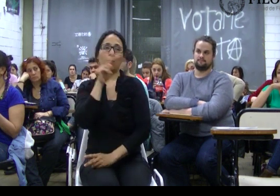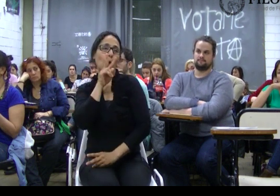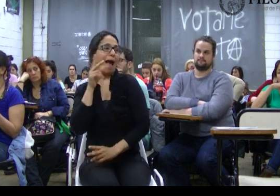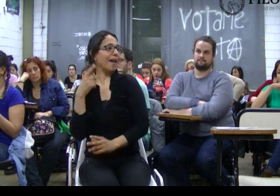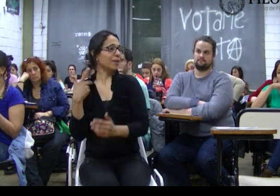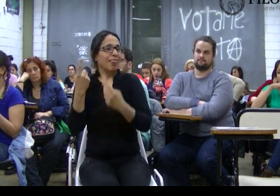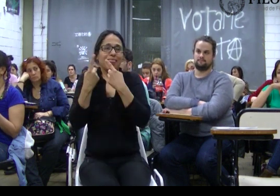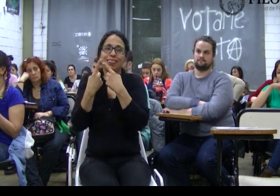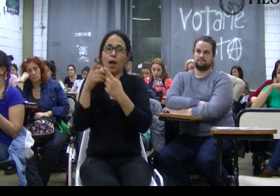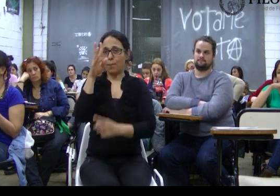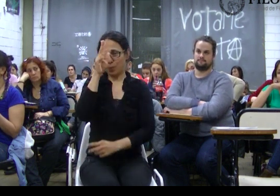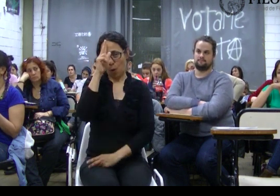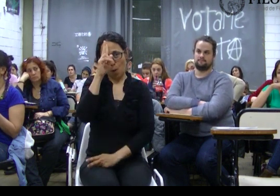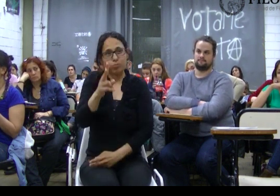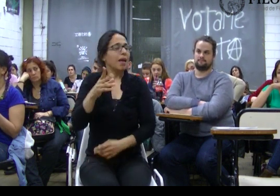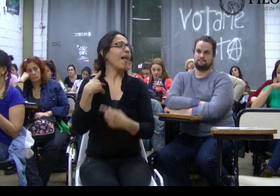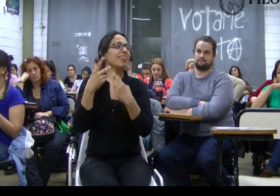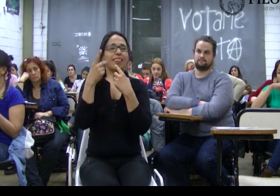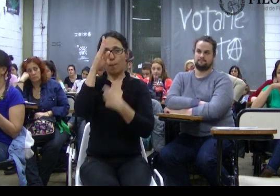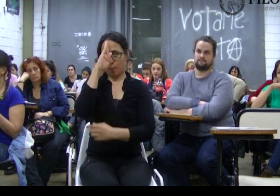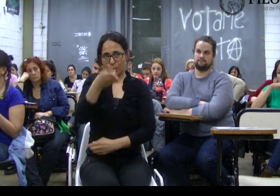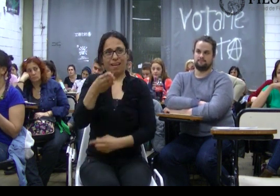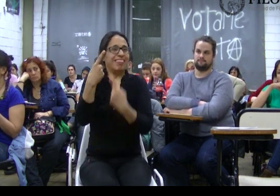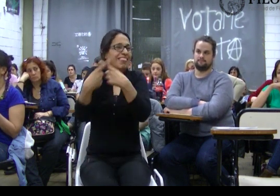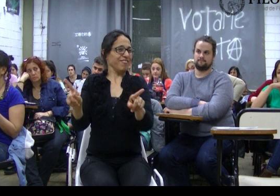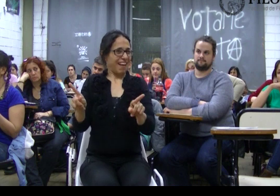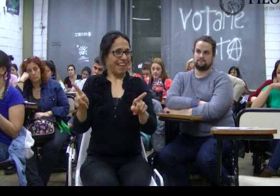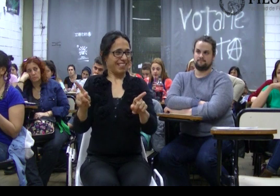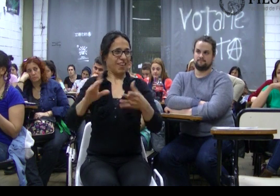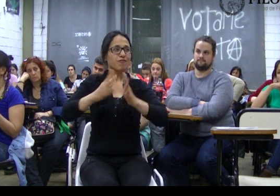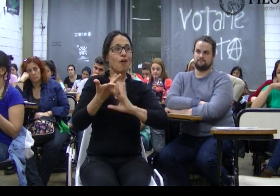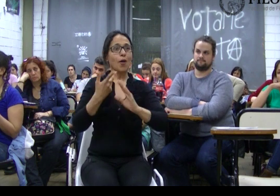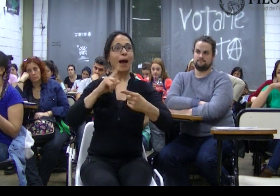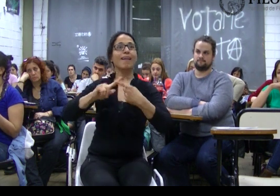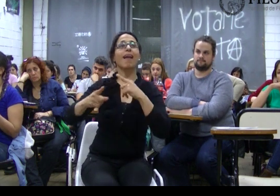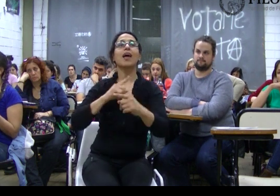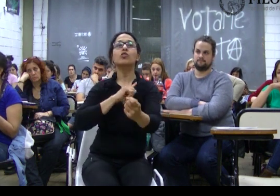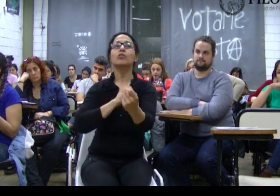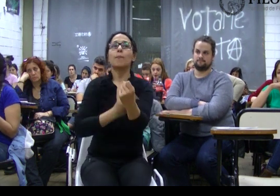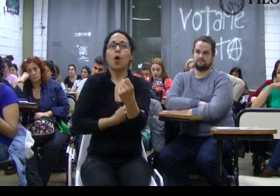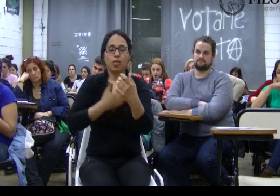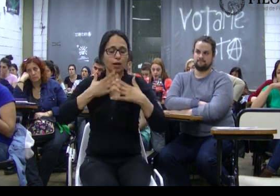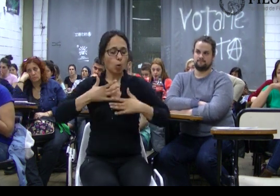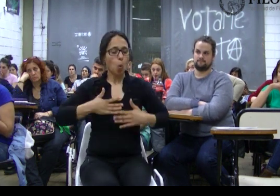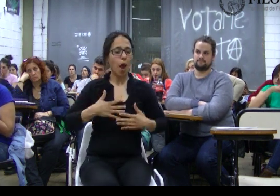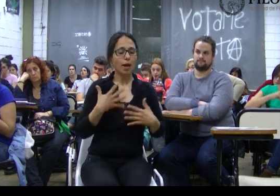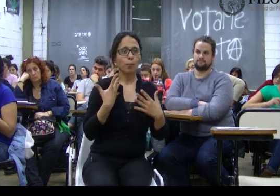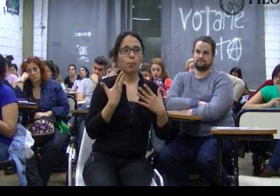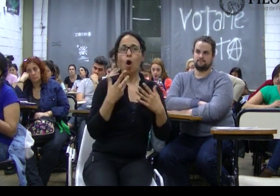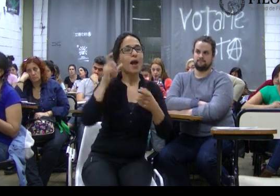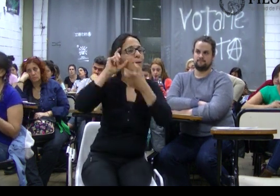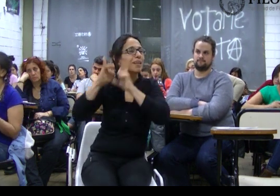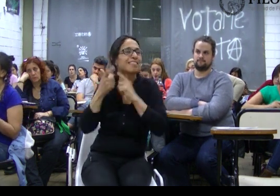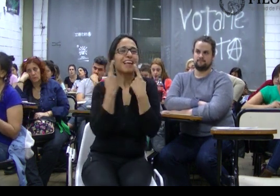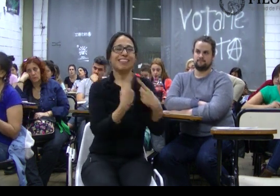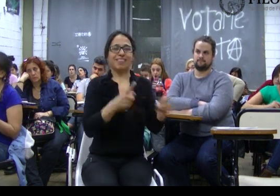la discapacidad, vamos a tener nuevas relaciones de poder que atraviesen esos cuerpos y esas experiencias.